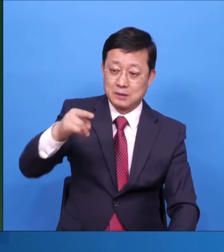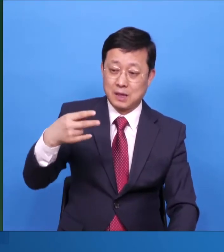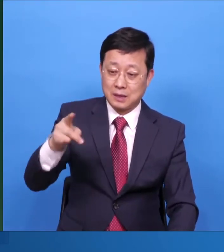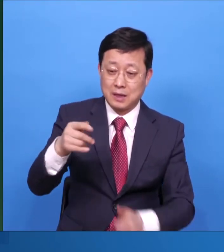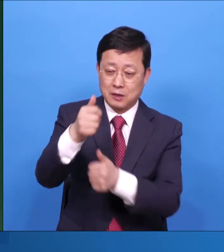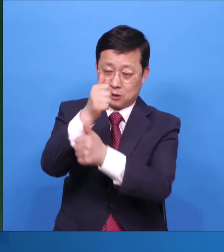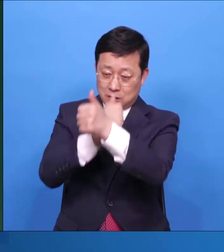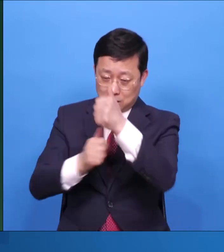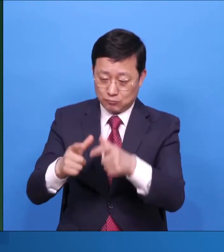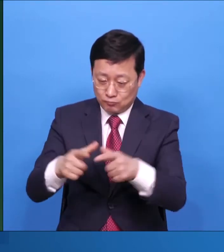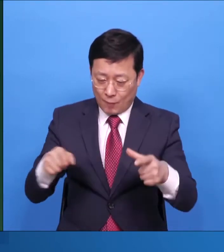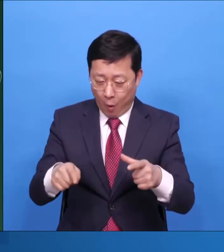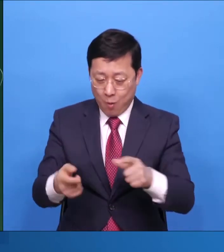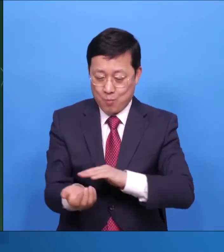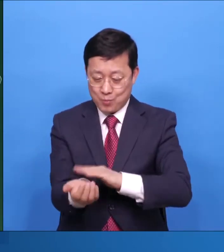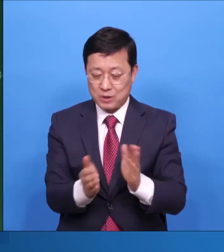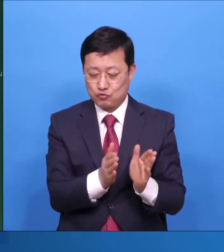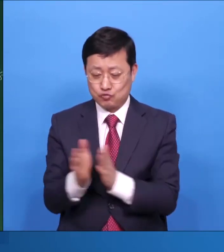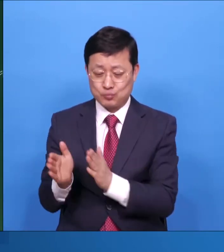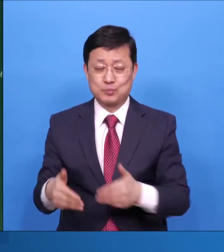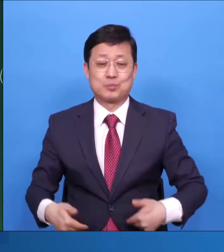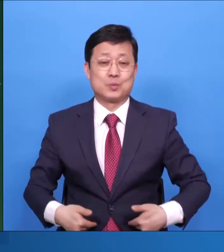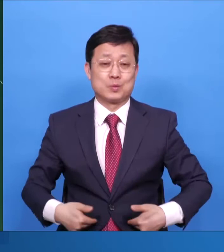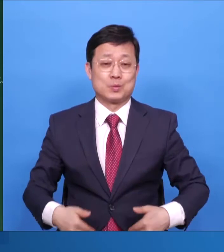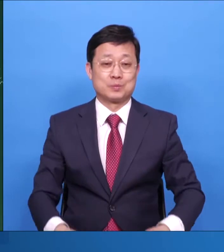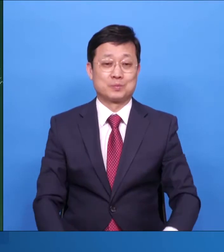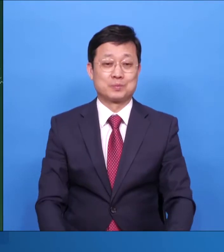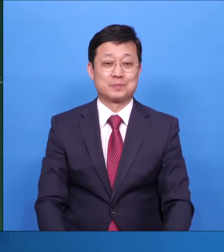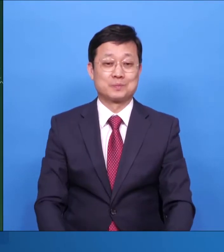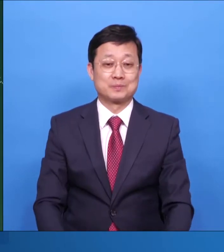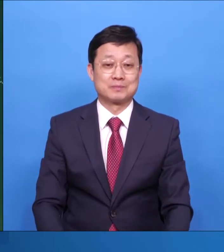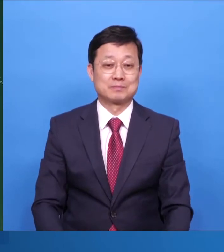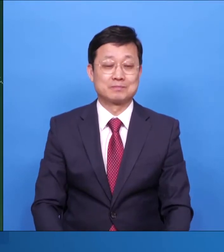más importante es preparar la siguiente generación.